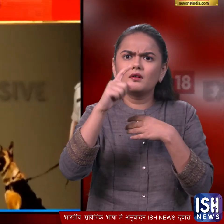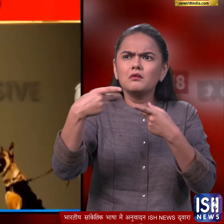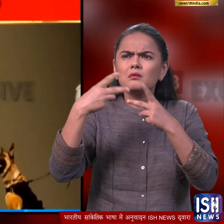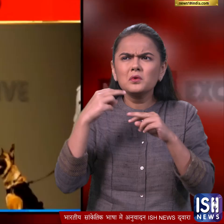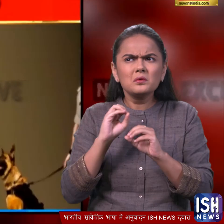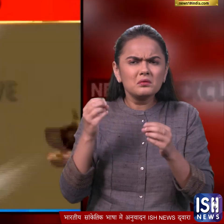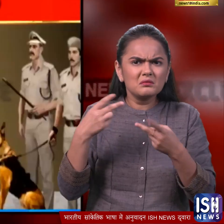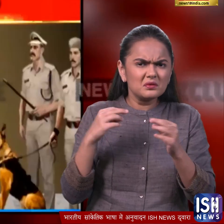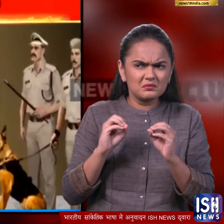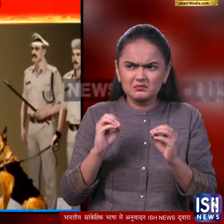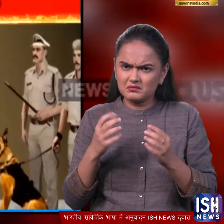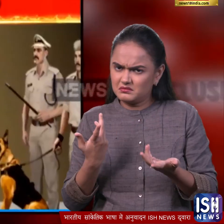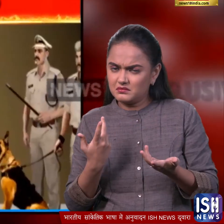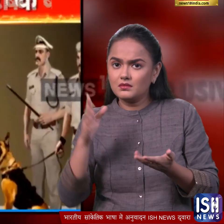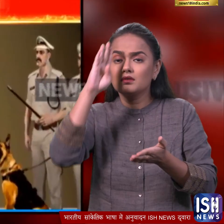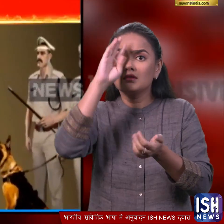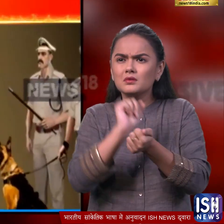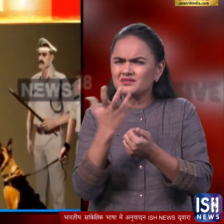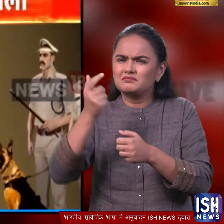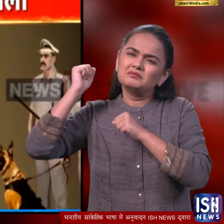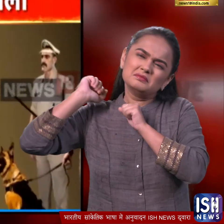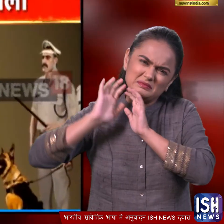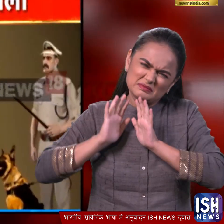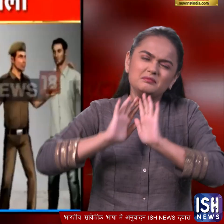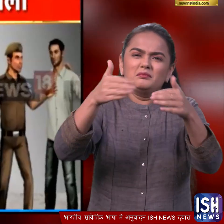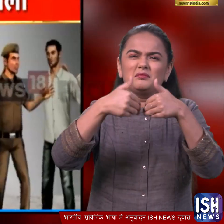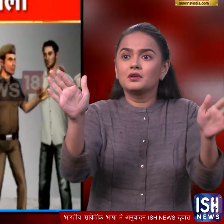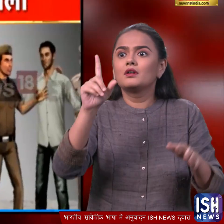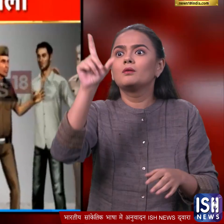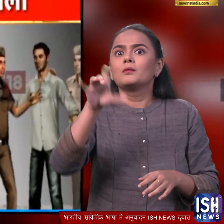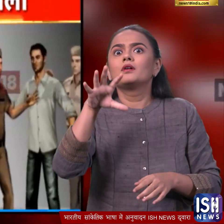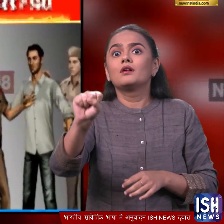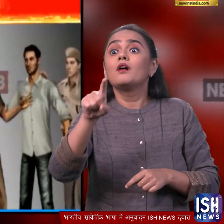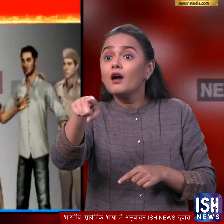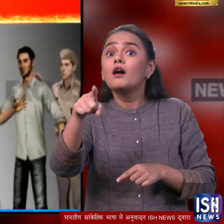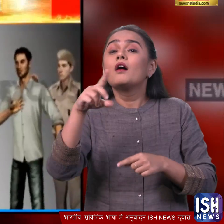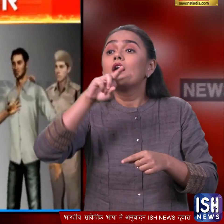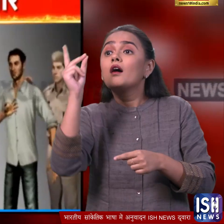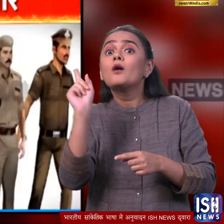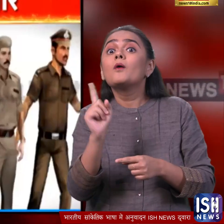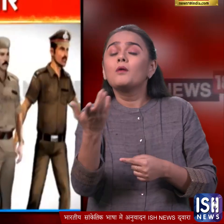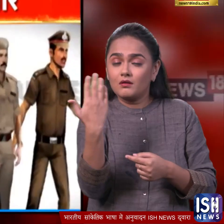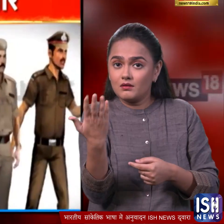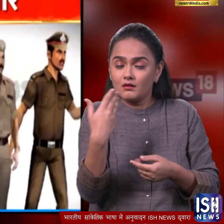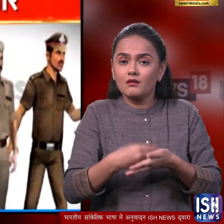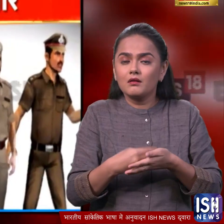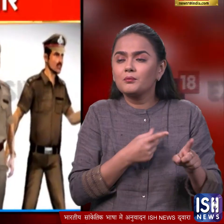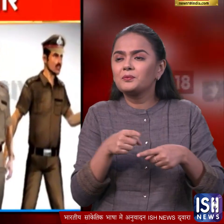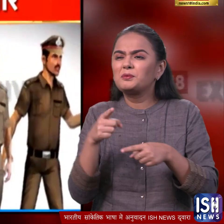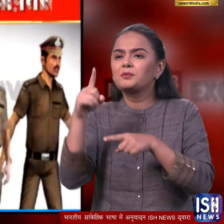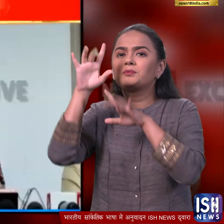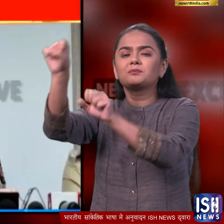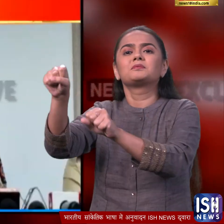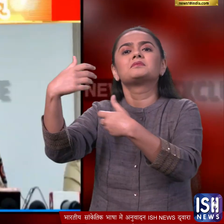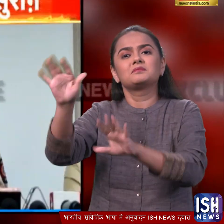तो किसी ने जवाब नहीं दिया। इसके बाद पुलिस ने दरवाजा तोड़कर एक आरोपी को गिरफ्तार कर लिया, साथ ही उसके बताए पते से उसके साथी को भी गिरफ्त